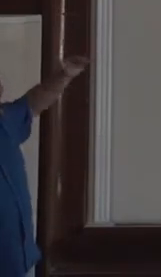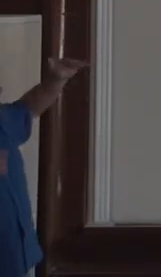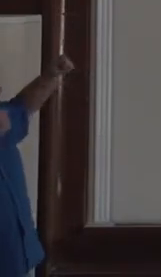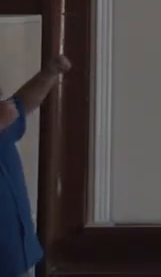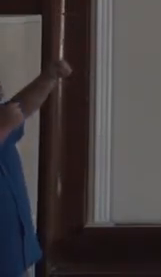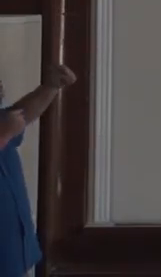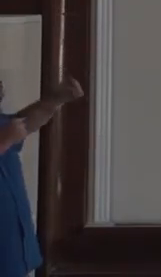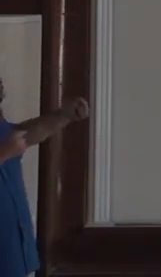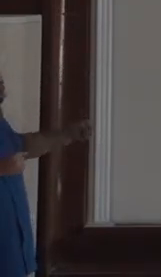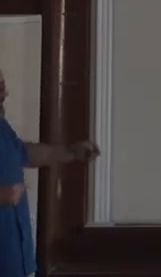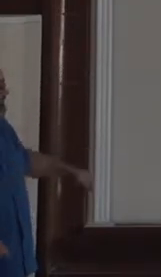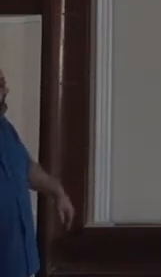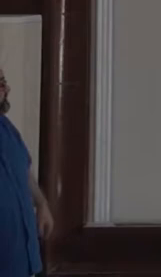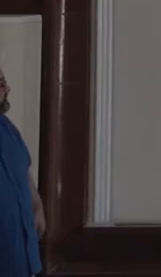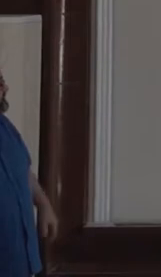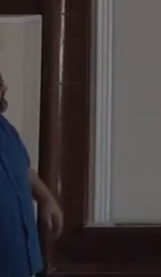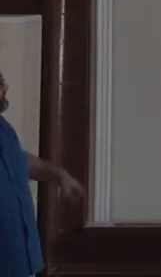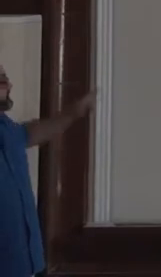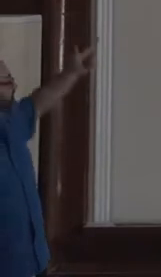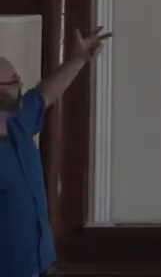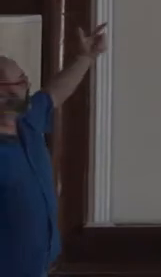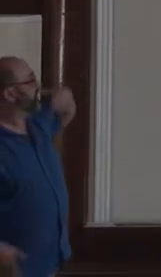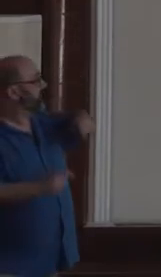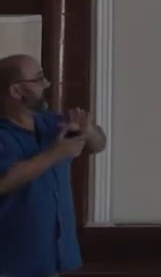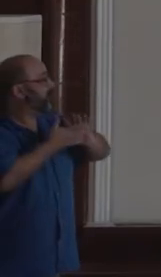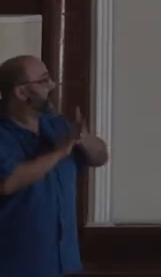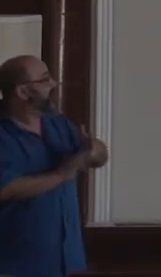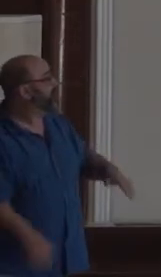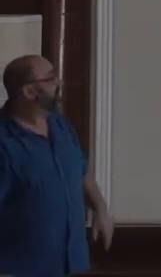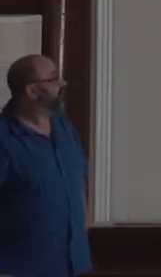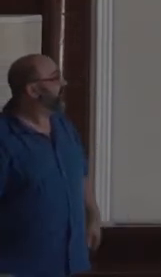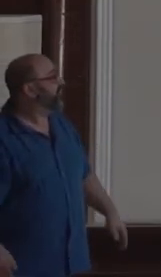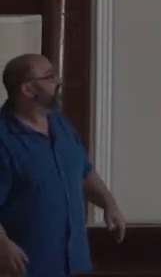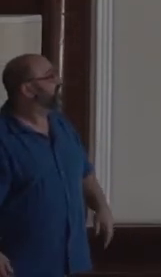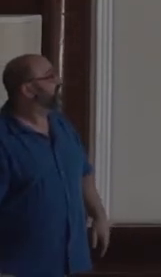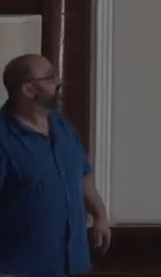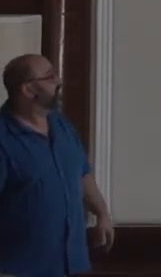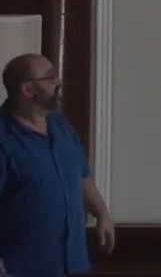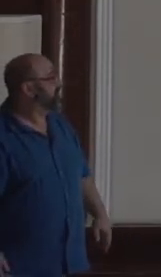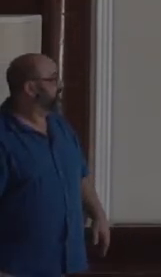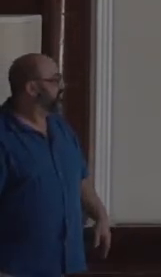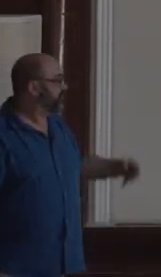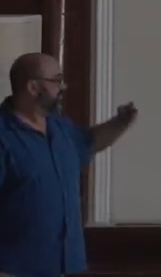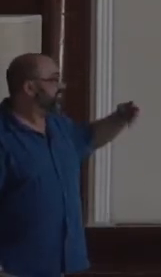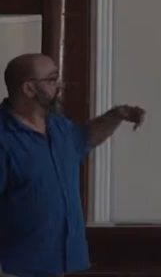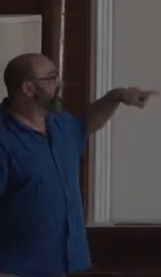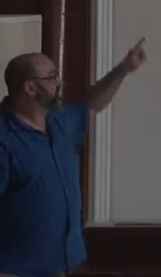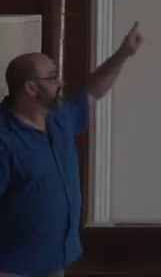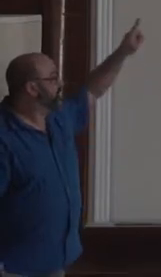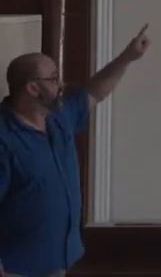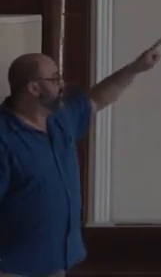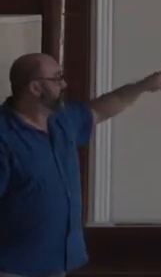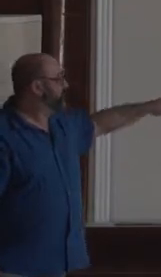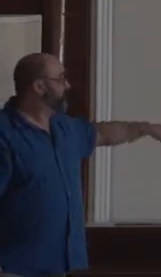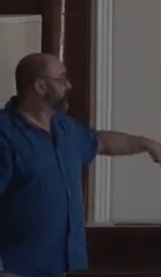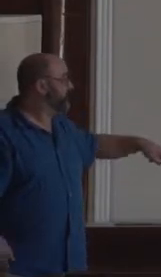a. Là, le 3, c'est celui où on a écrit à la main tous les tests. Et le 4, c'est